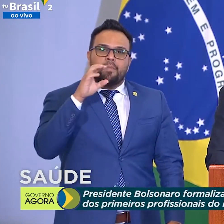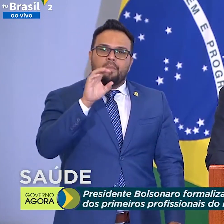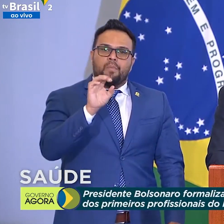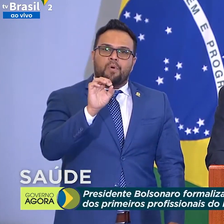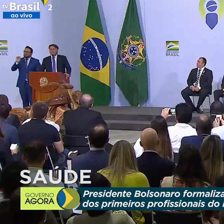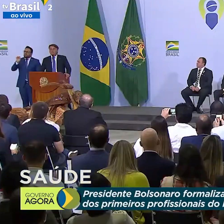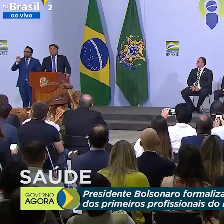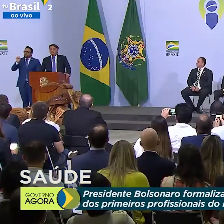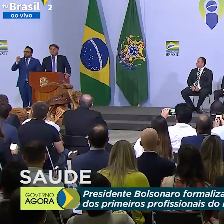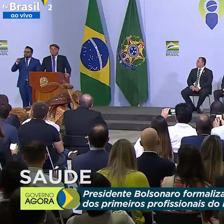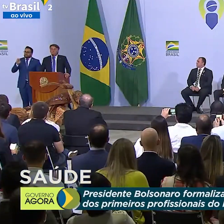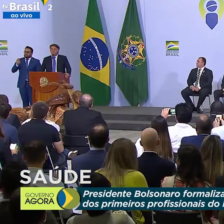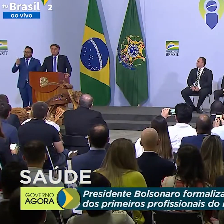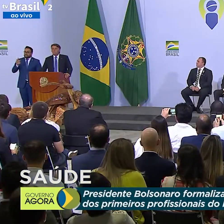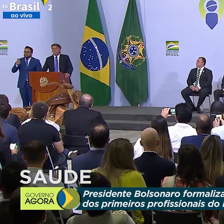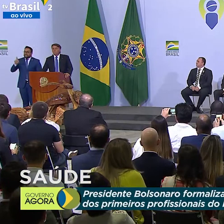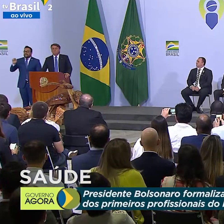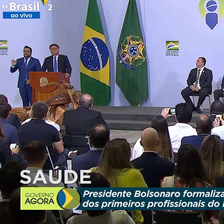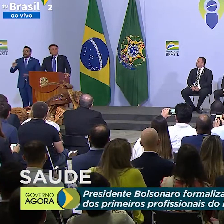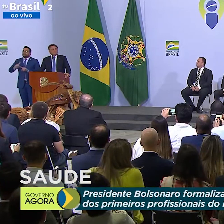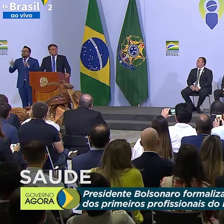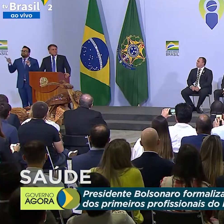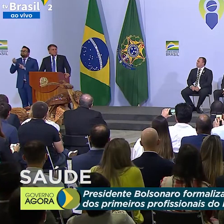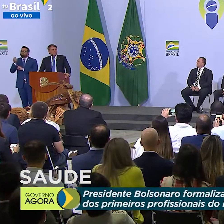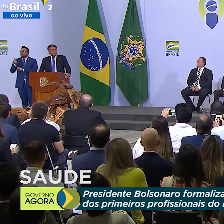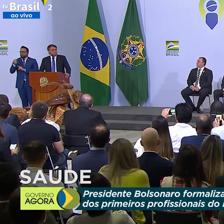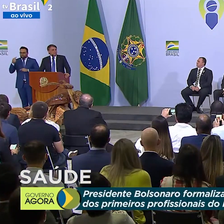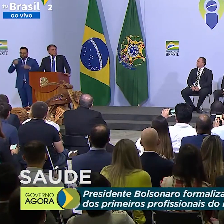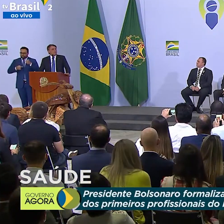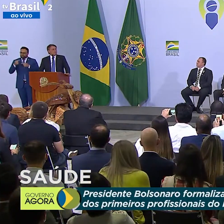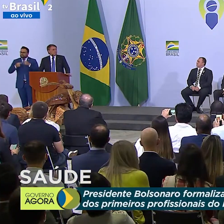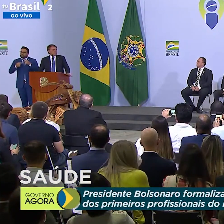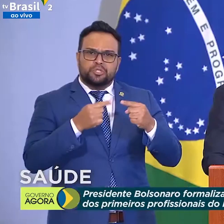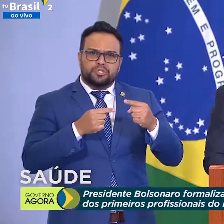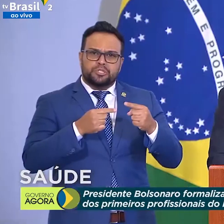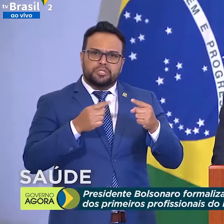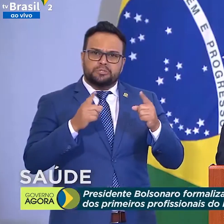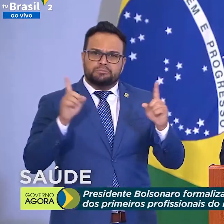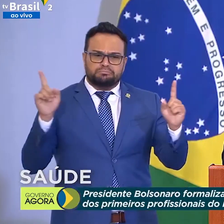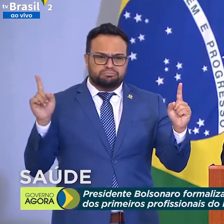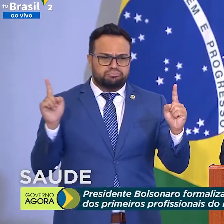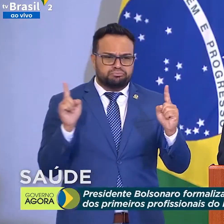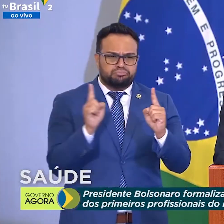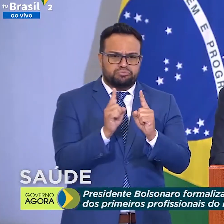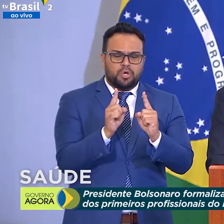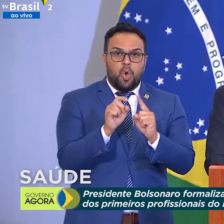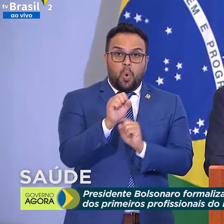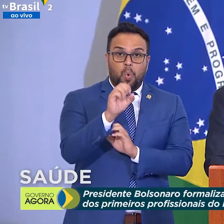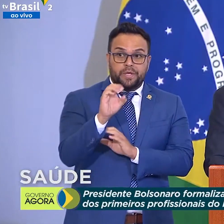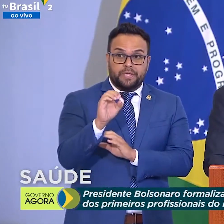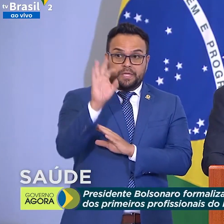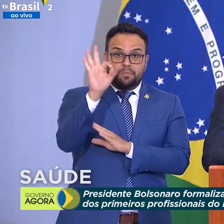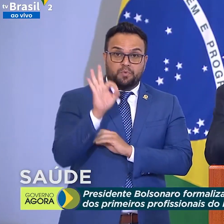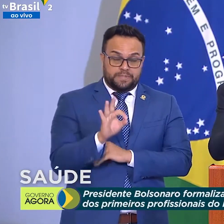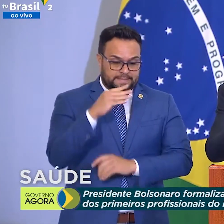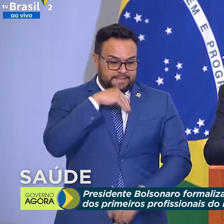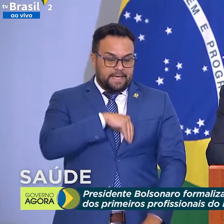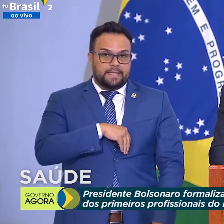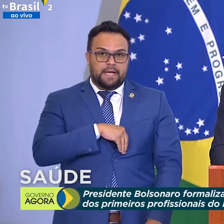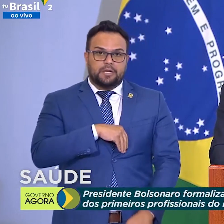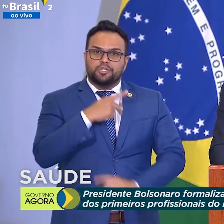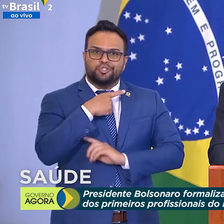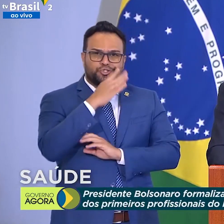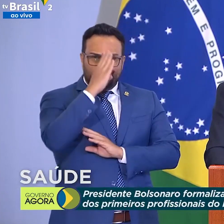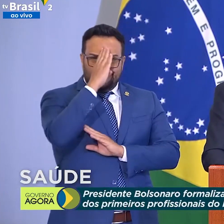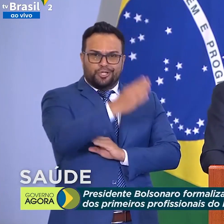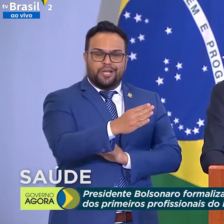E ele foi pouco discutido. Entre outras coisas, 80% do salário ia